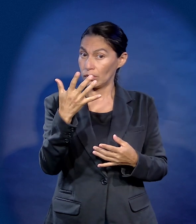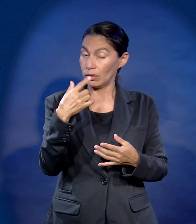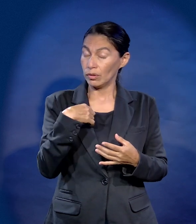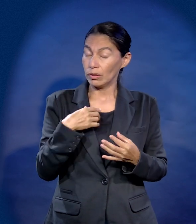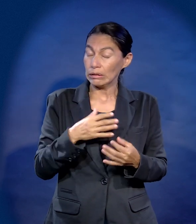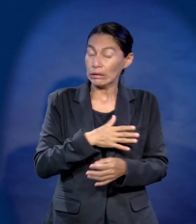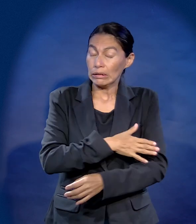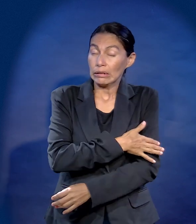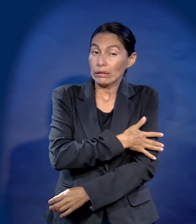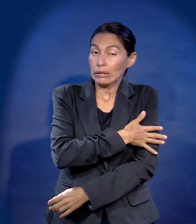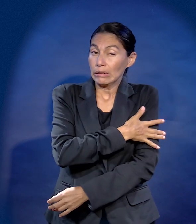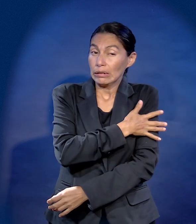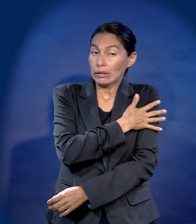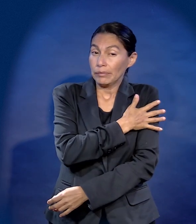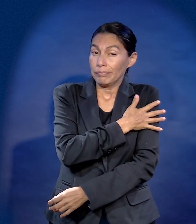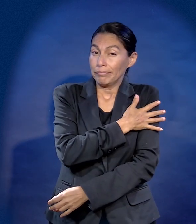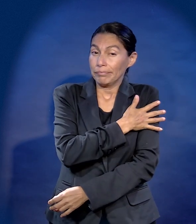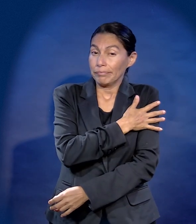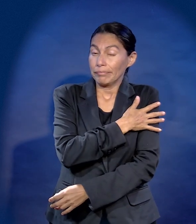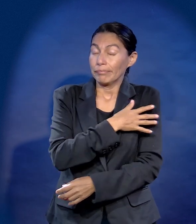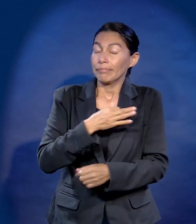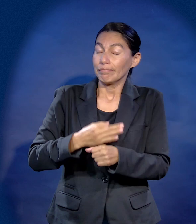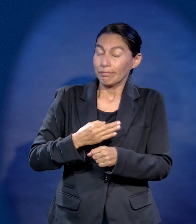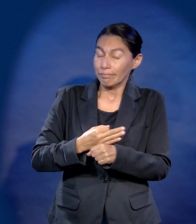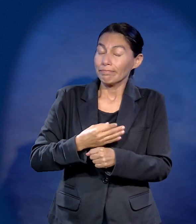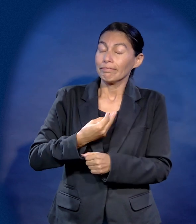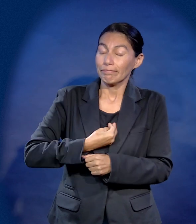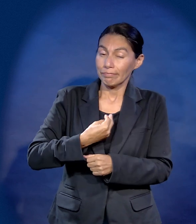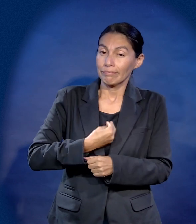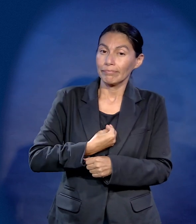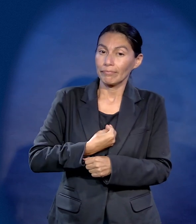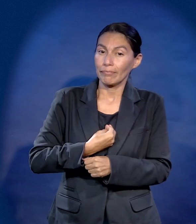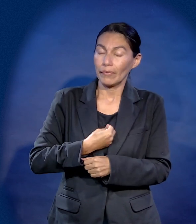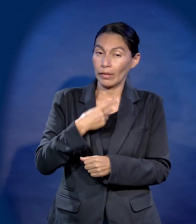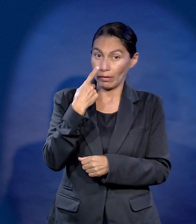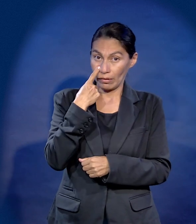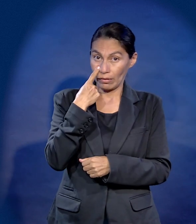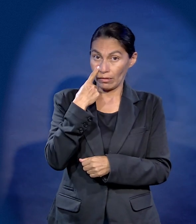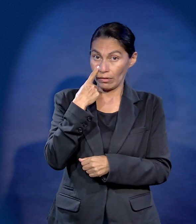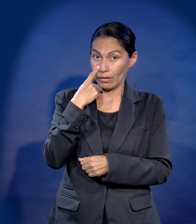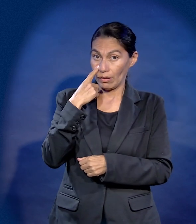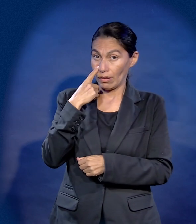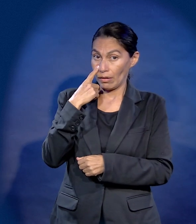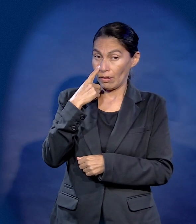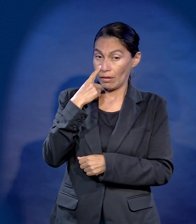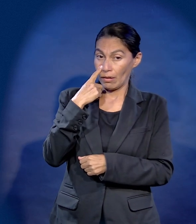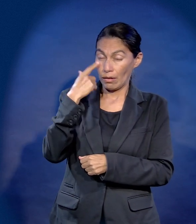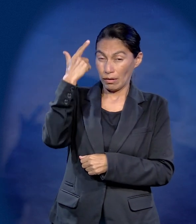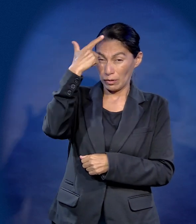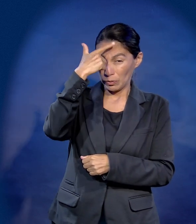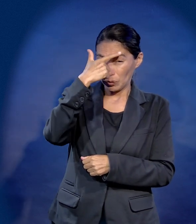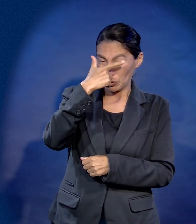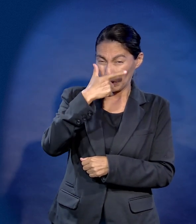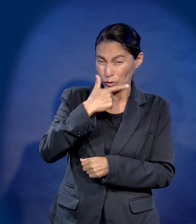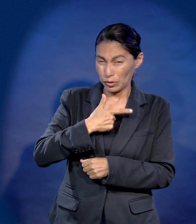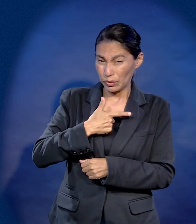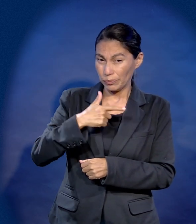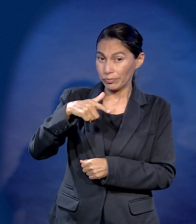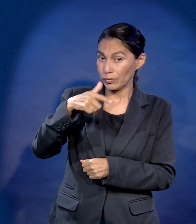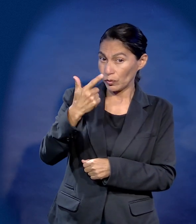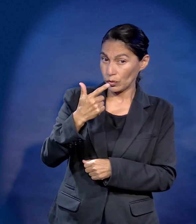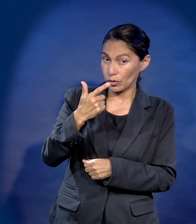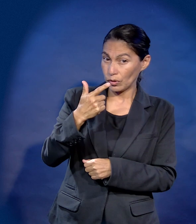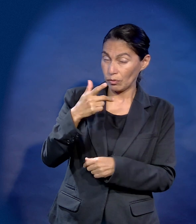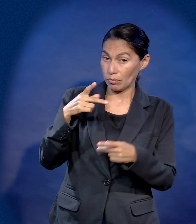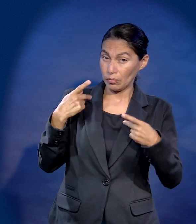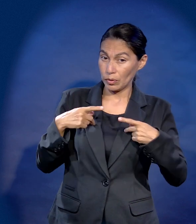veces he narrado esta historia y las cinco veces me da escalofrío y espero hoy poder soportarlo bien. El vuelo sale a medianoche.